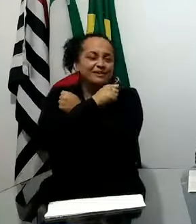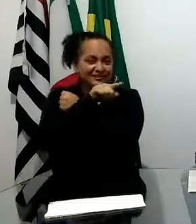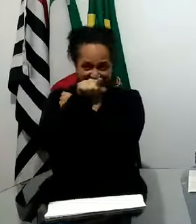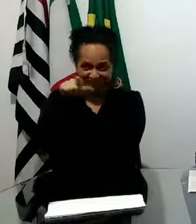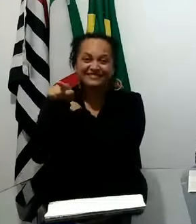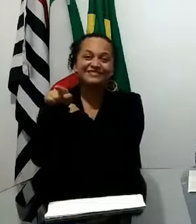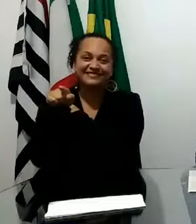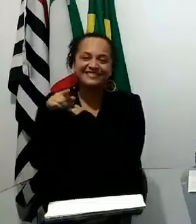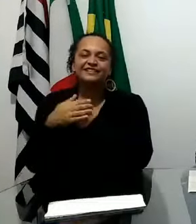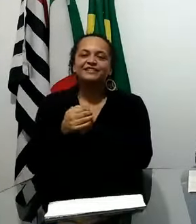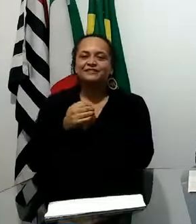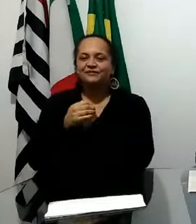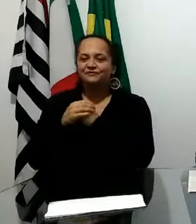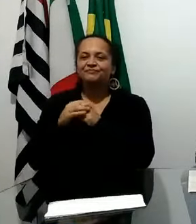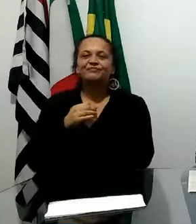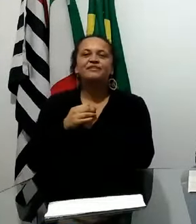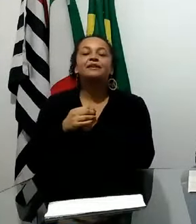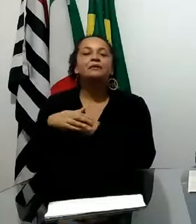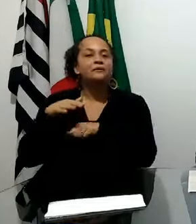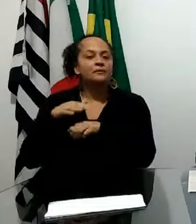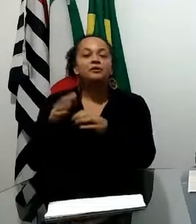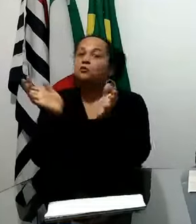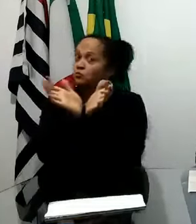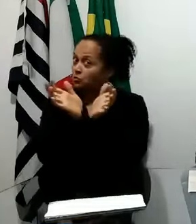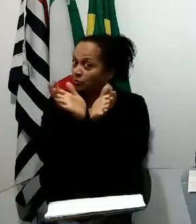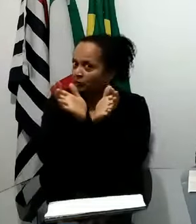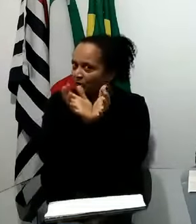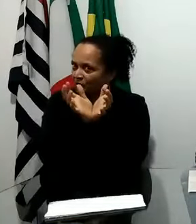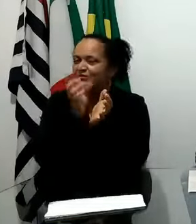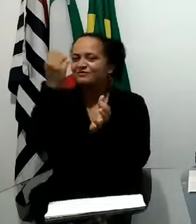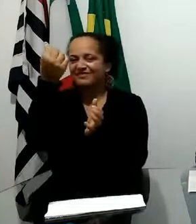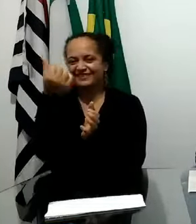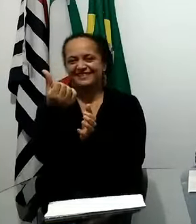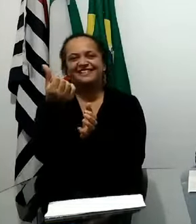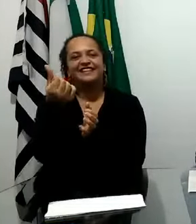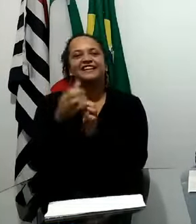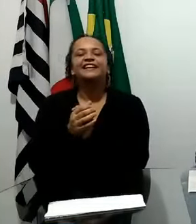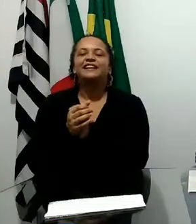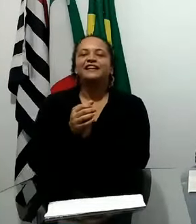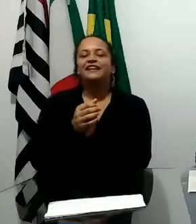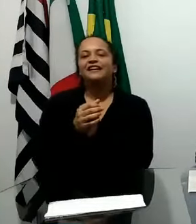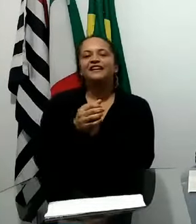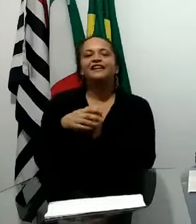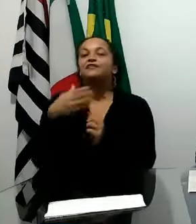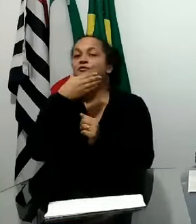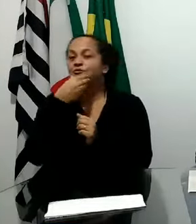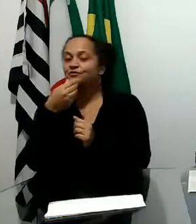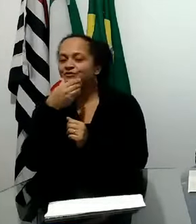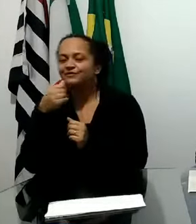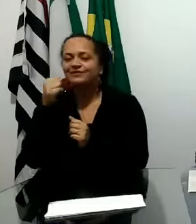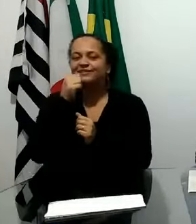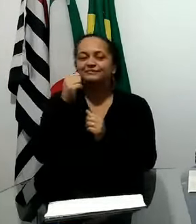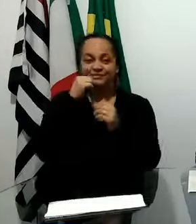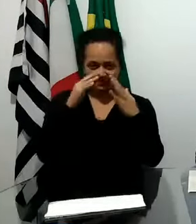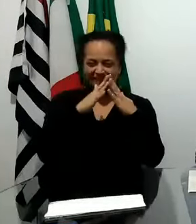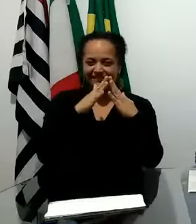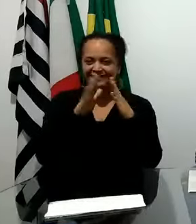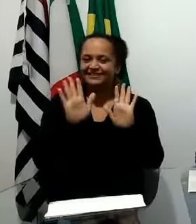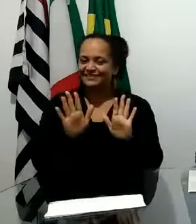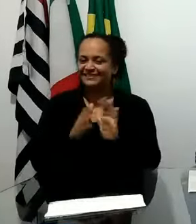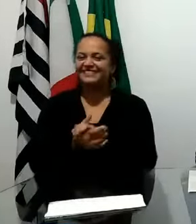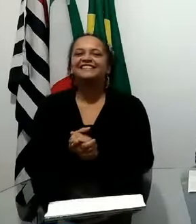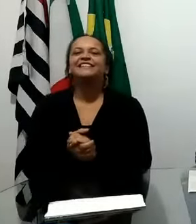na fé, principalmente para os irmãos da Célula 6, né? Os anfitriões, o Ivanildo e a Selma, né?